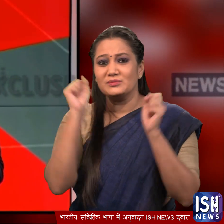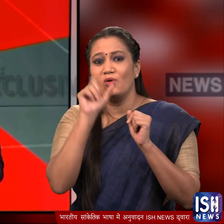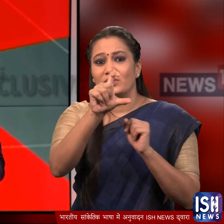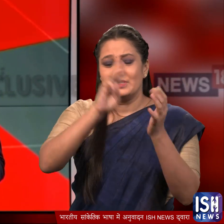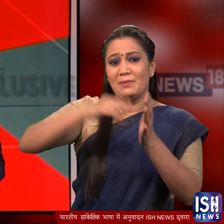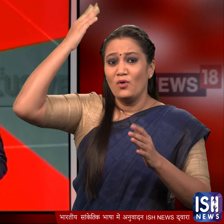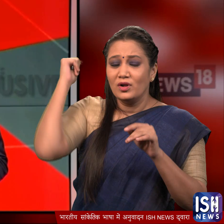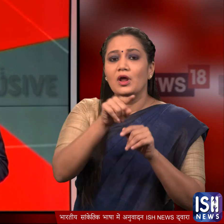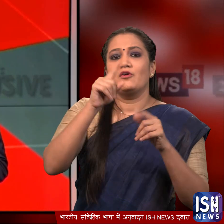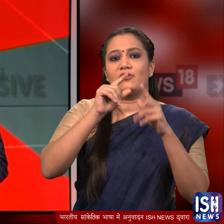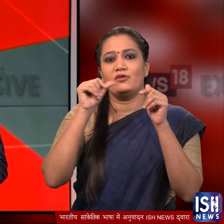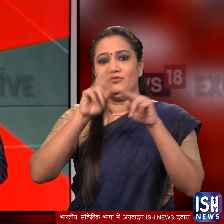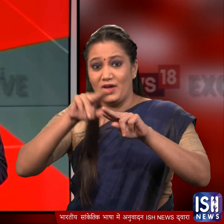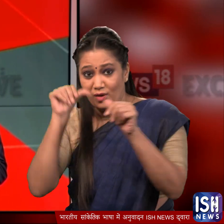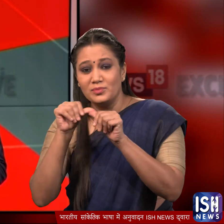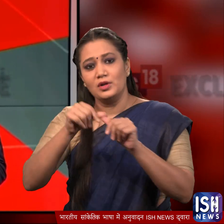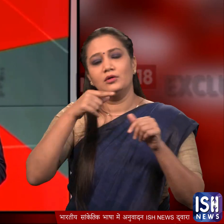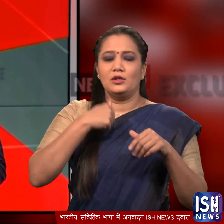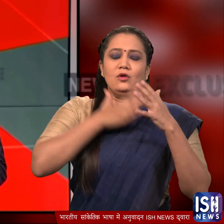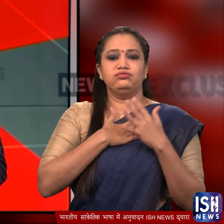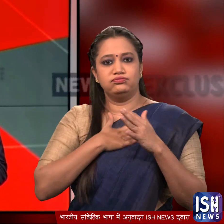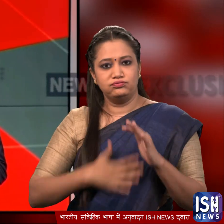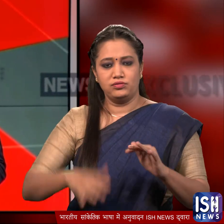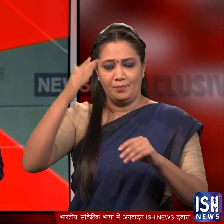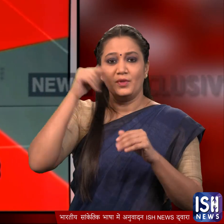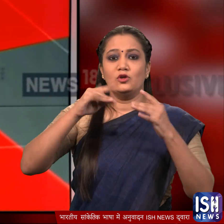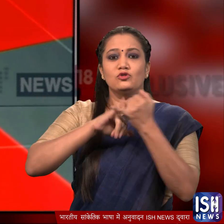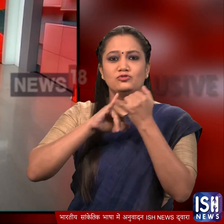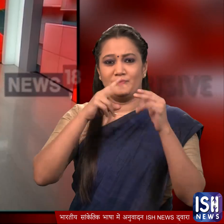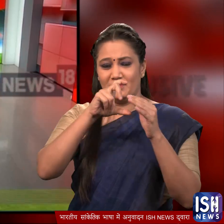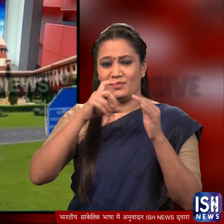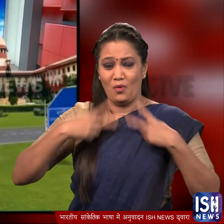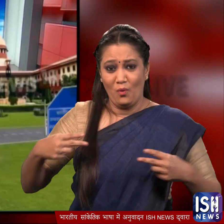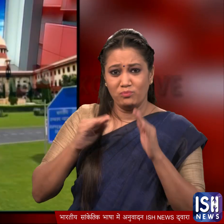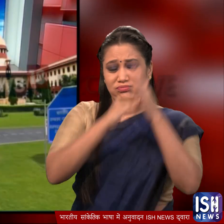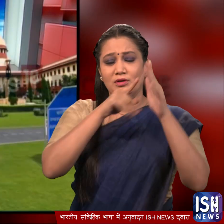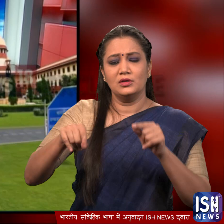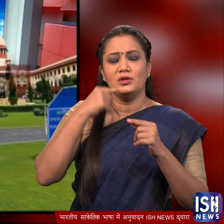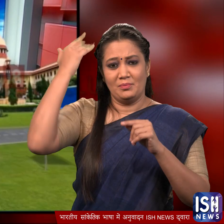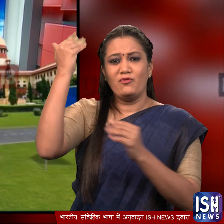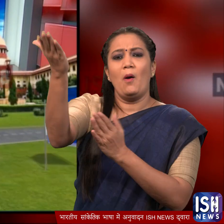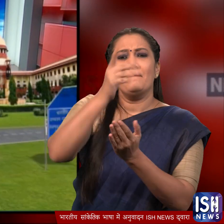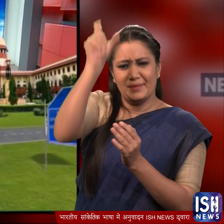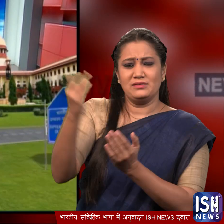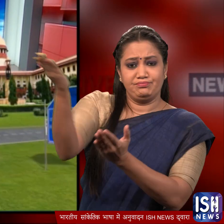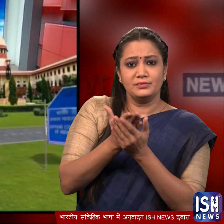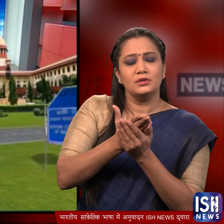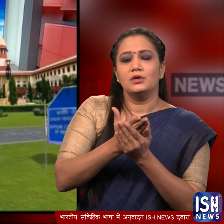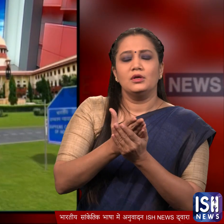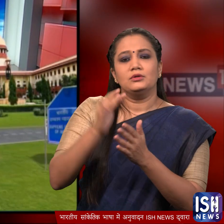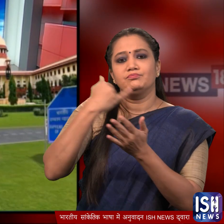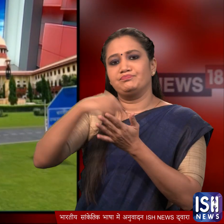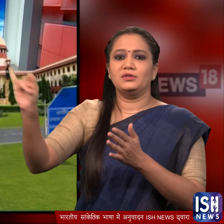पूर्व मुख्यमंत्री फारूक अब्दुल्ला को राहत मिल गई। न्यूज़ 18 के एहतशाम खान की रिपोर्ट है कि सुप्रीम कोर्ट ने इस मामले में फारूक अब्दुल्ला के खिलाफ दाखिल